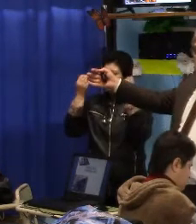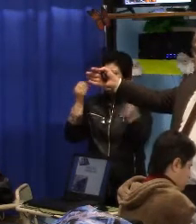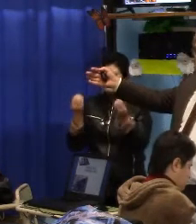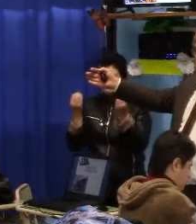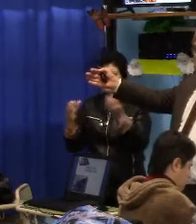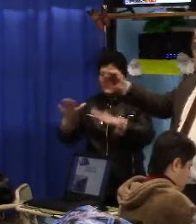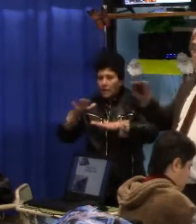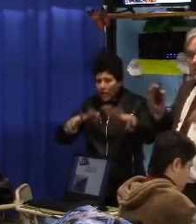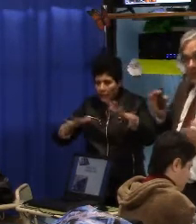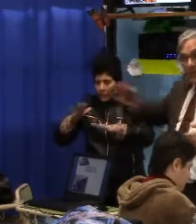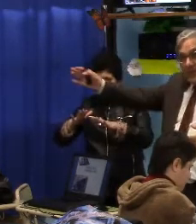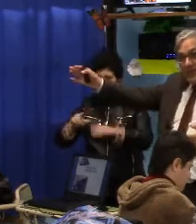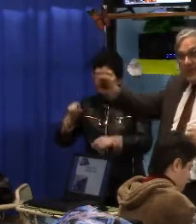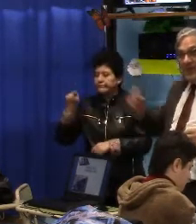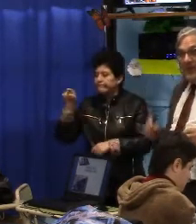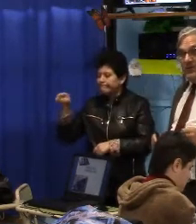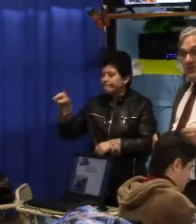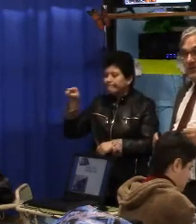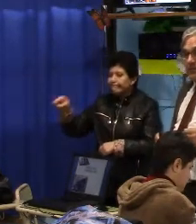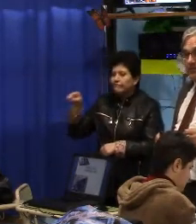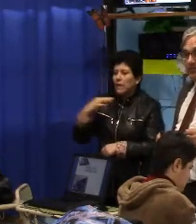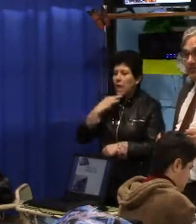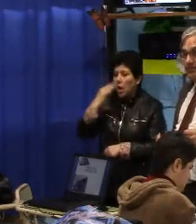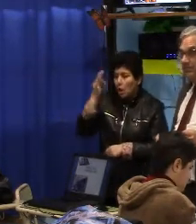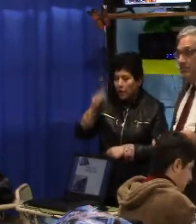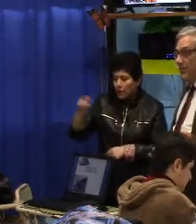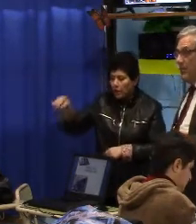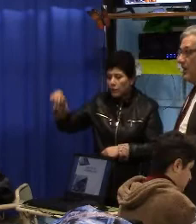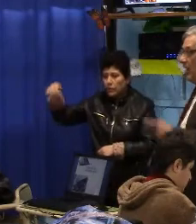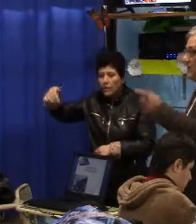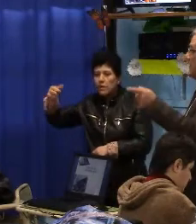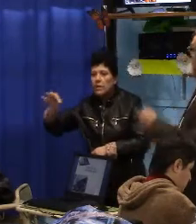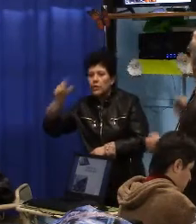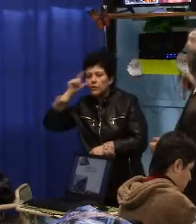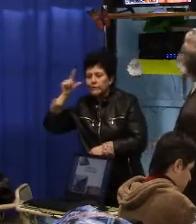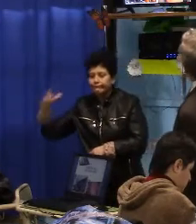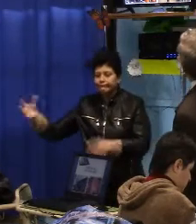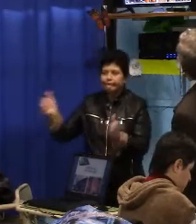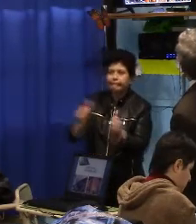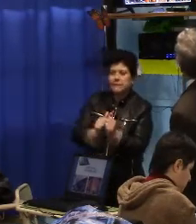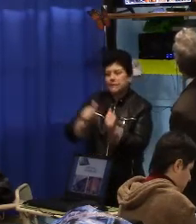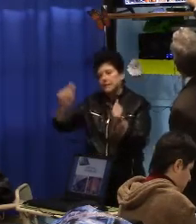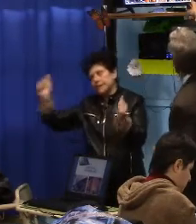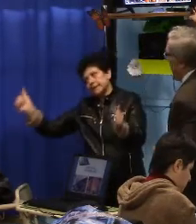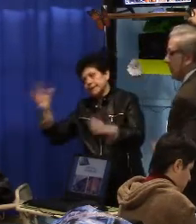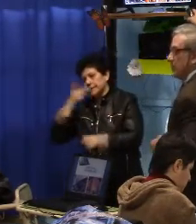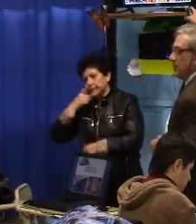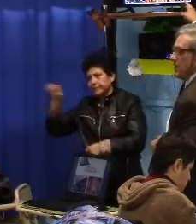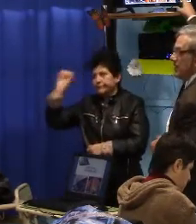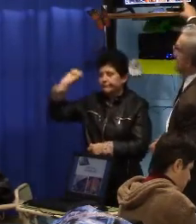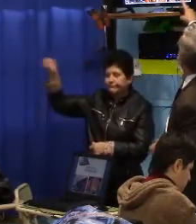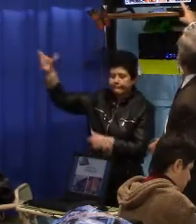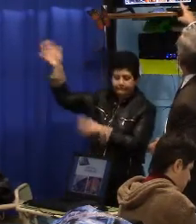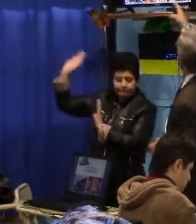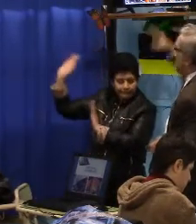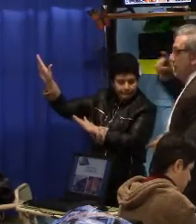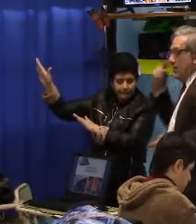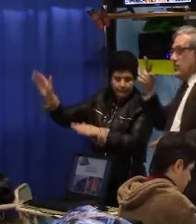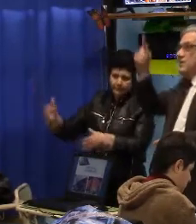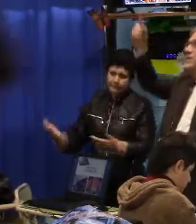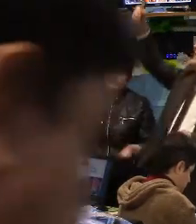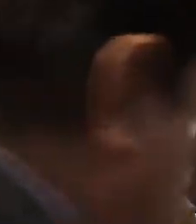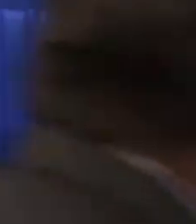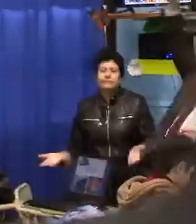vez se fueron del plan de Dios. Así que el plan arruinado, porque quisieron hacer